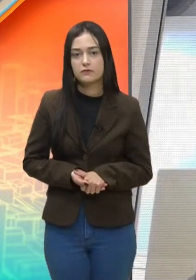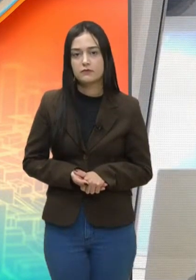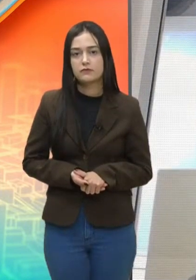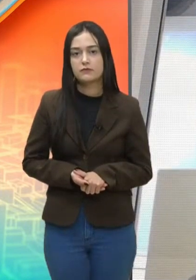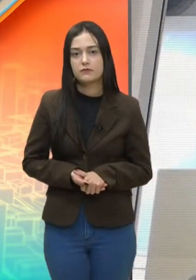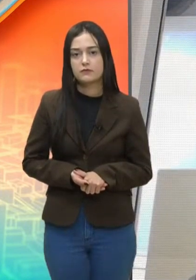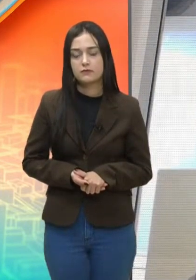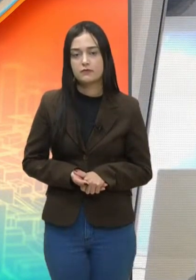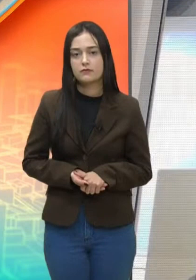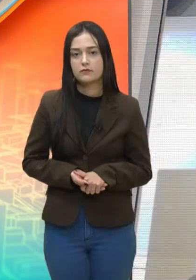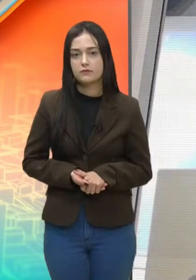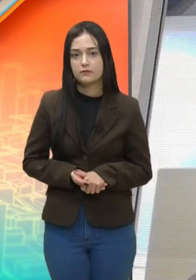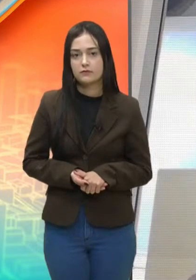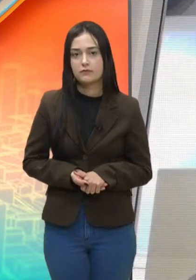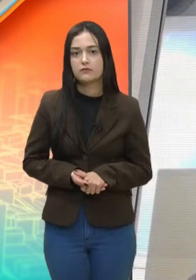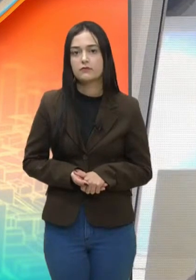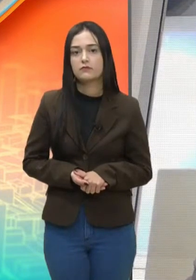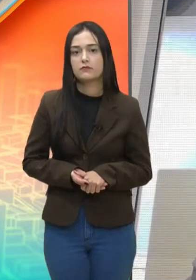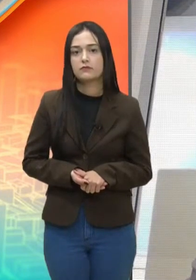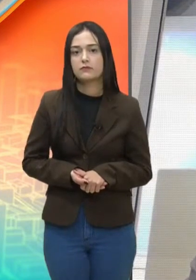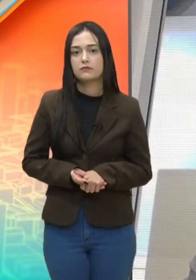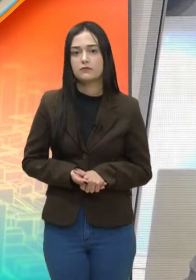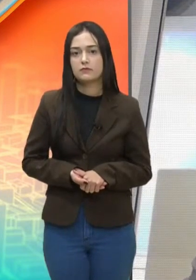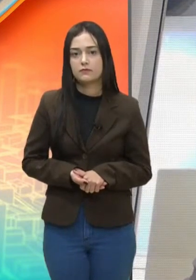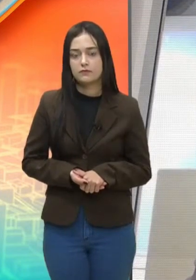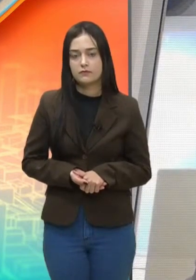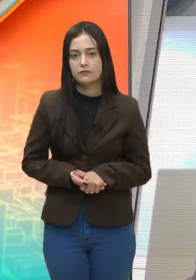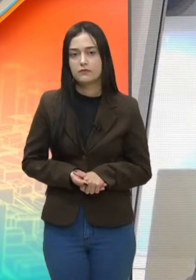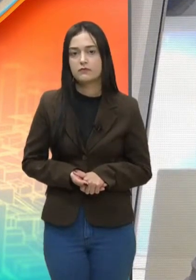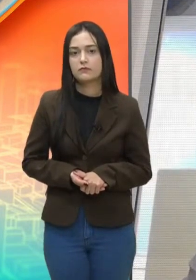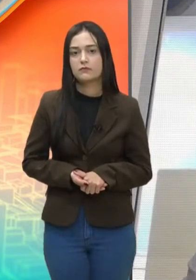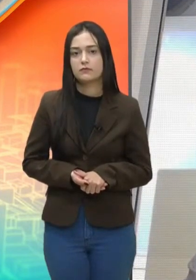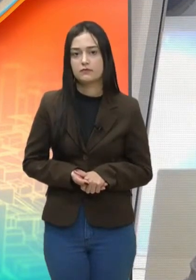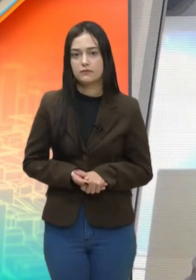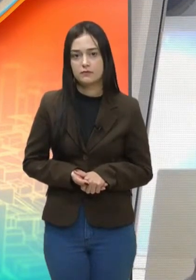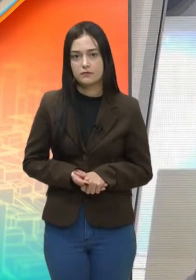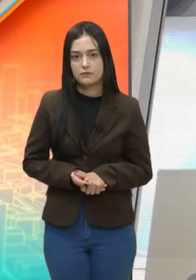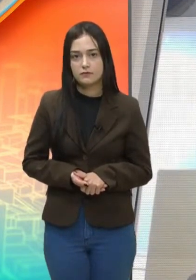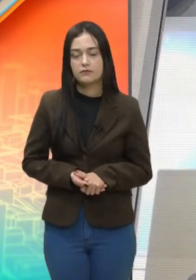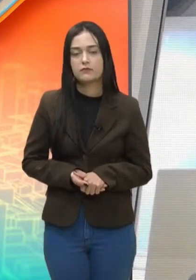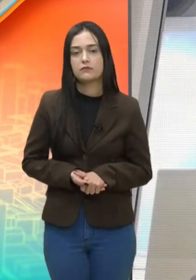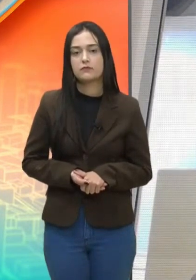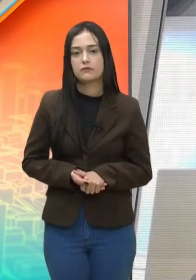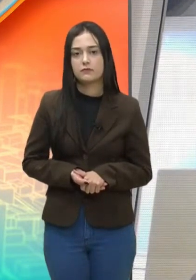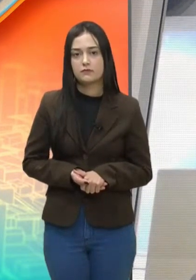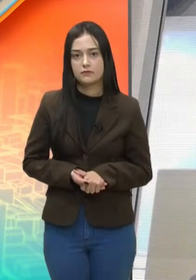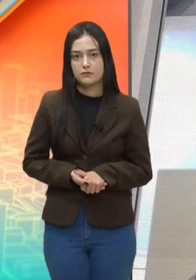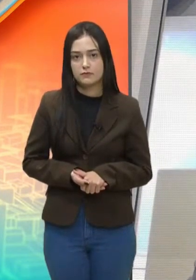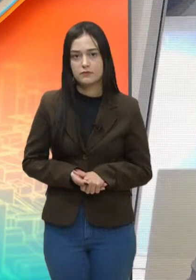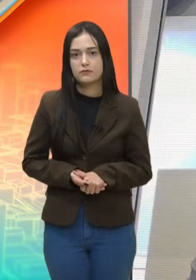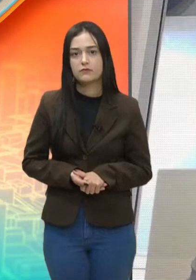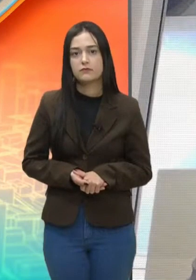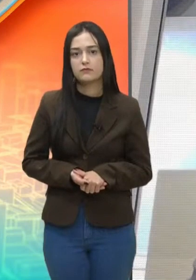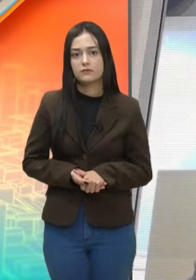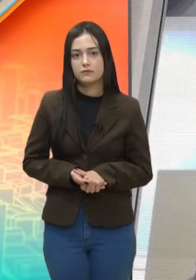O que vai variar é o tipo de superfície. Superfícies muito porosas, que absorvem muito líquido, como